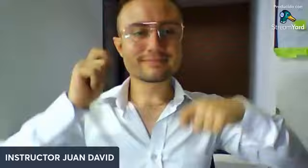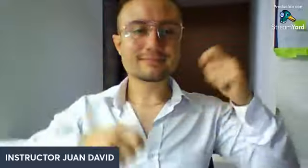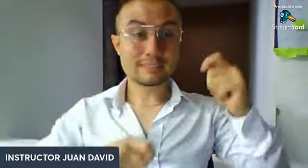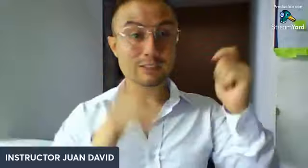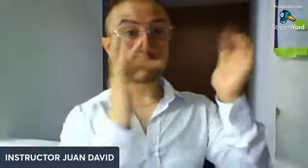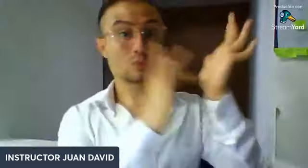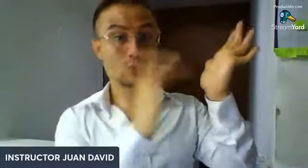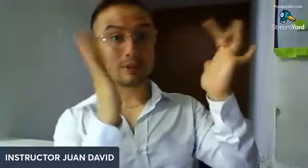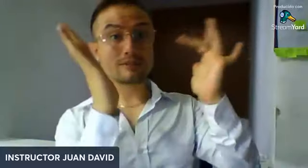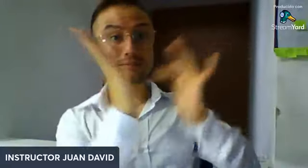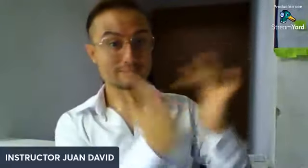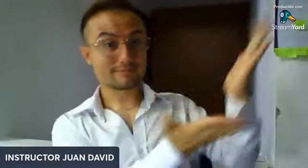La primera parte es esta.